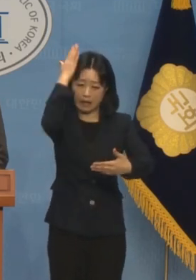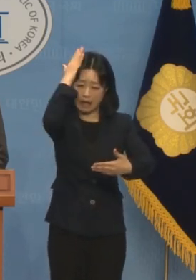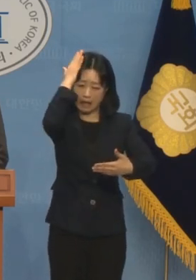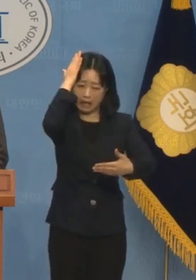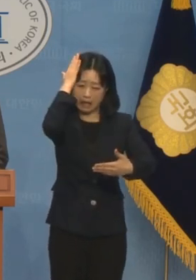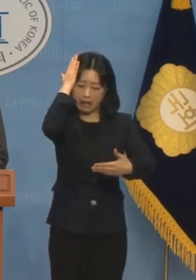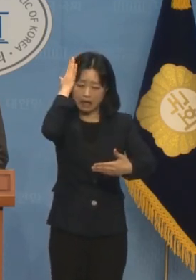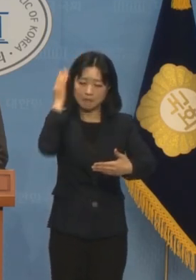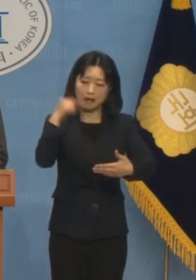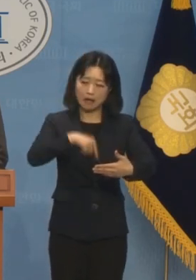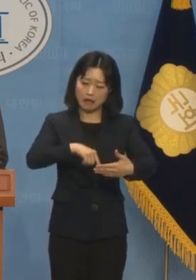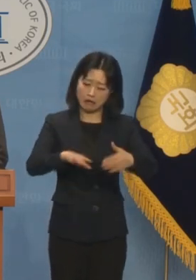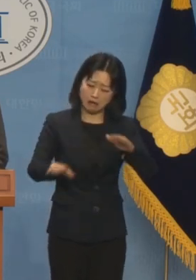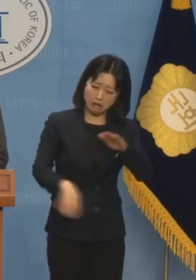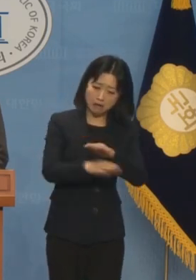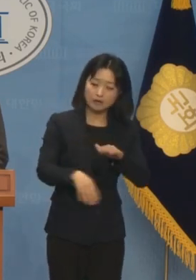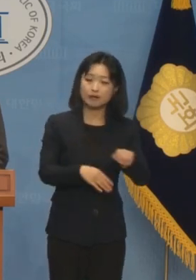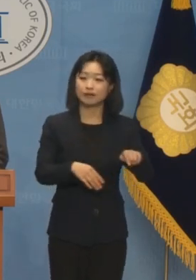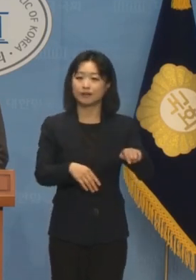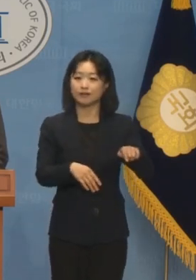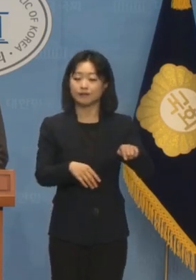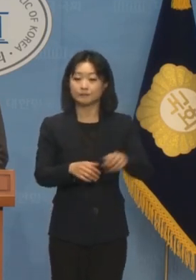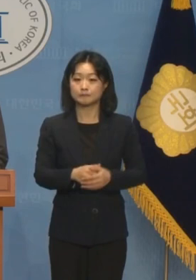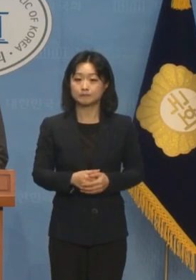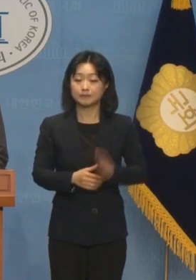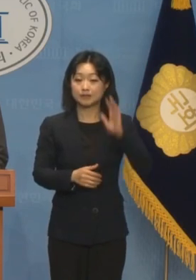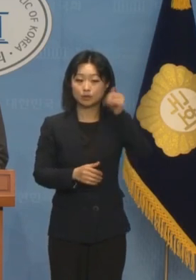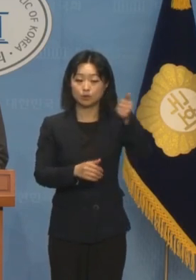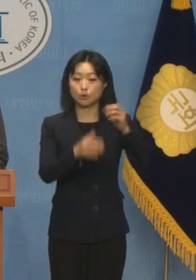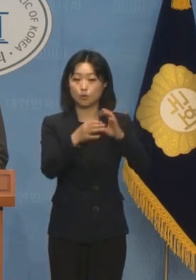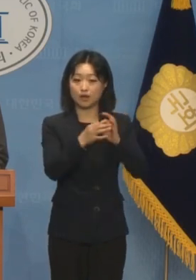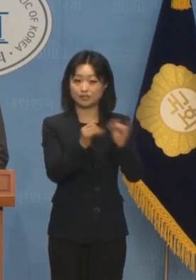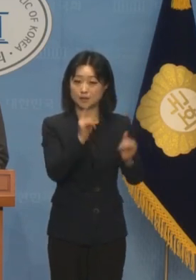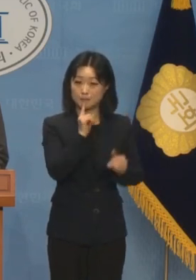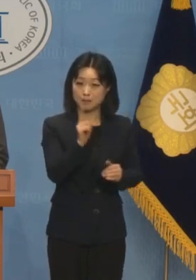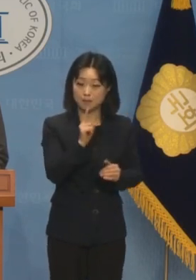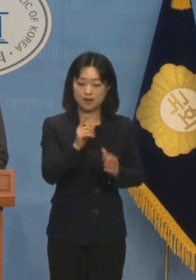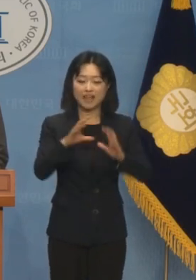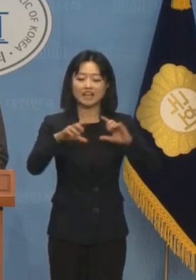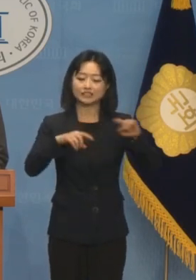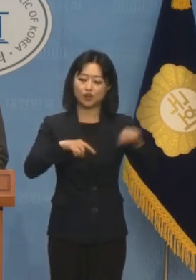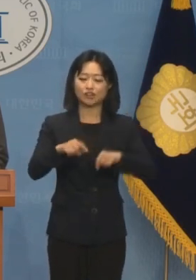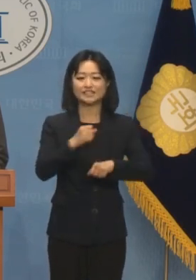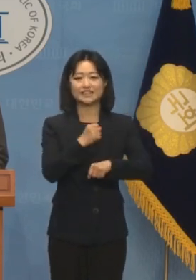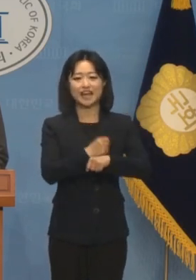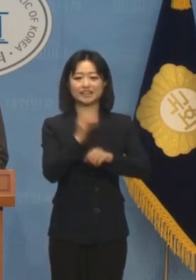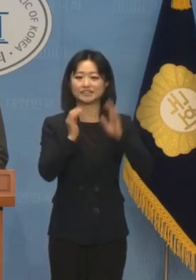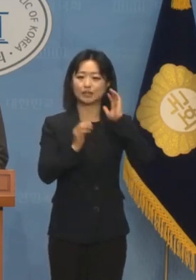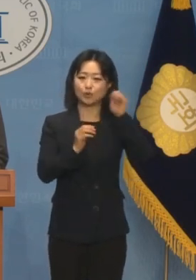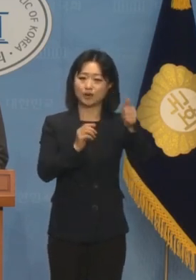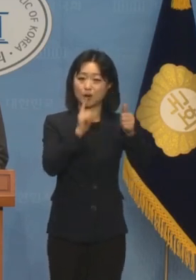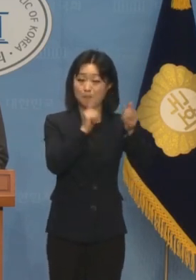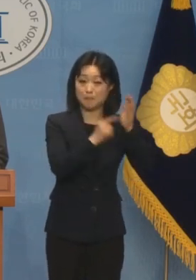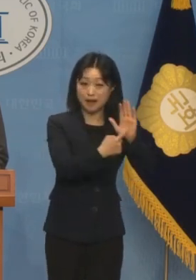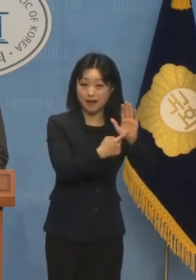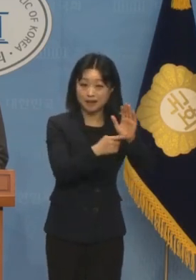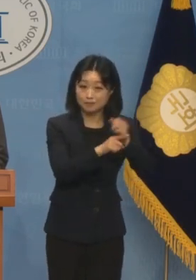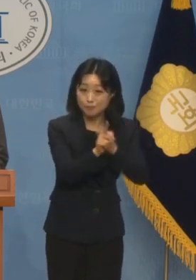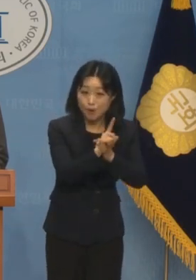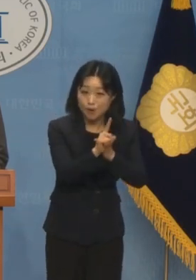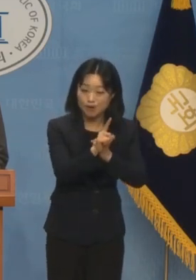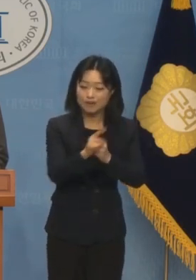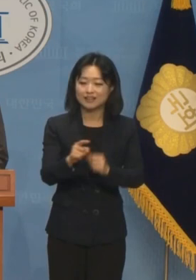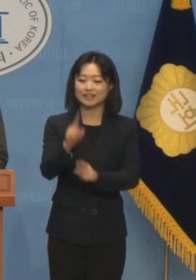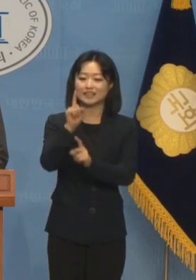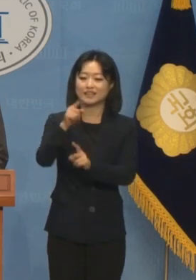허술하기 그지없습니다. 대통령실 관계자는 정치하는 대통령의 근거로 이재명 더불어민주당